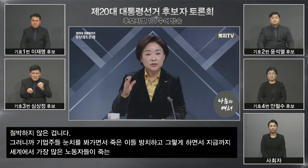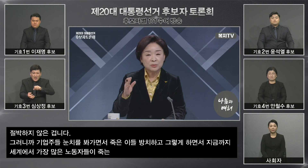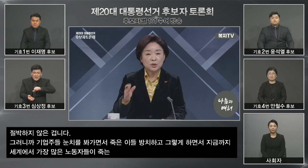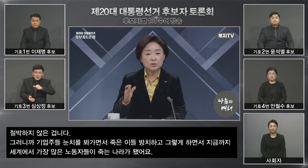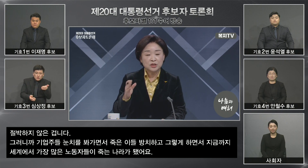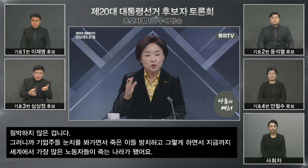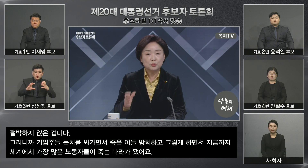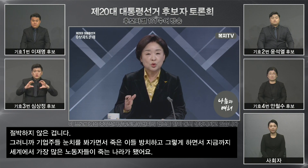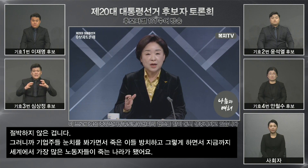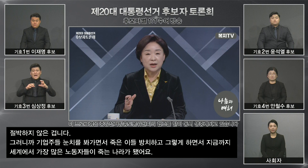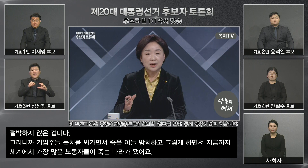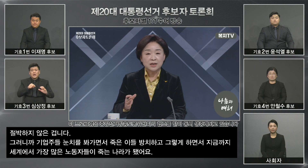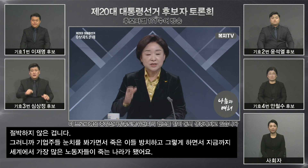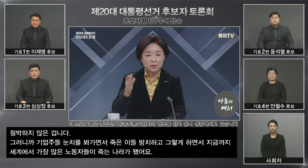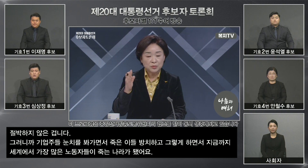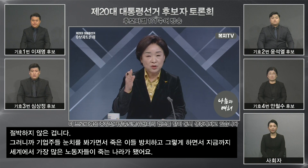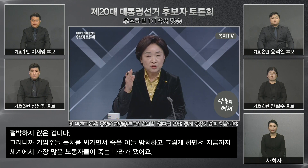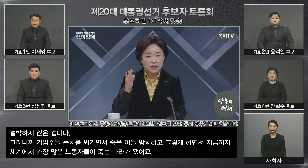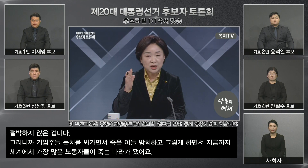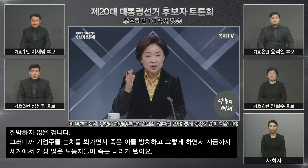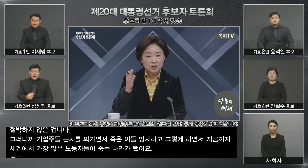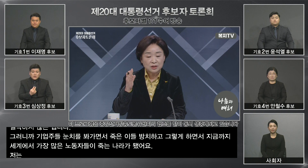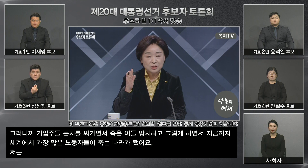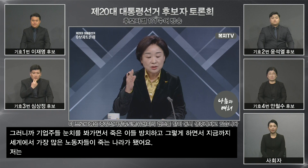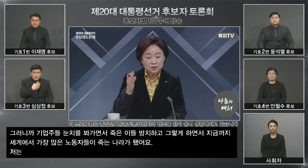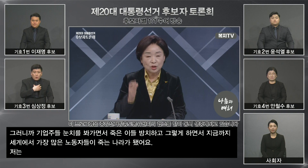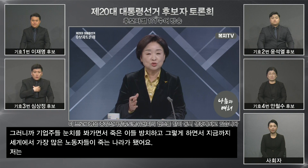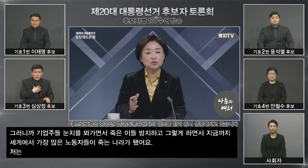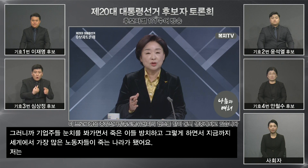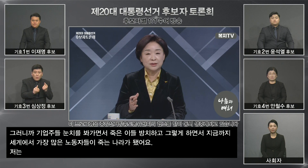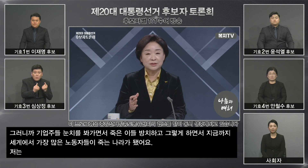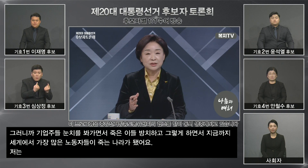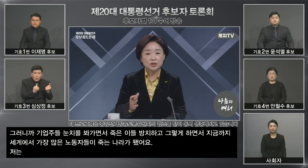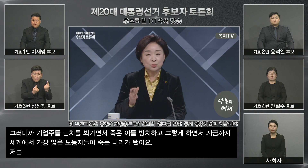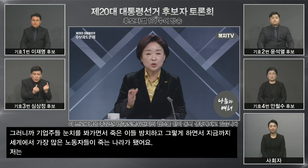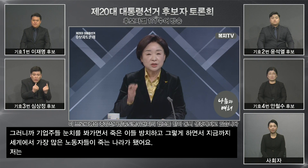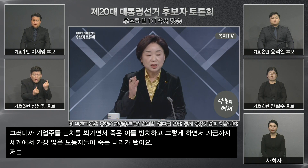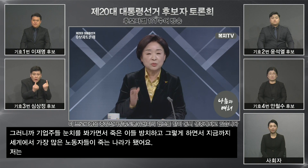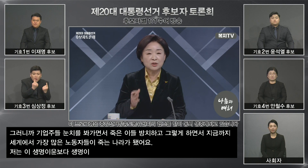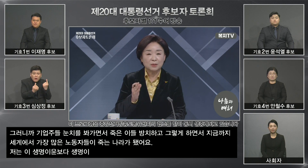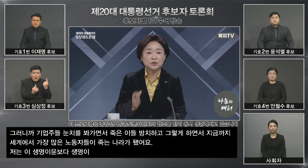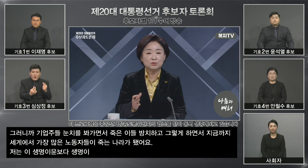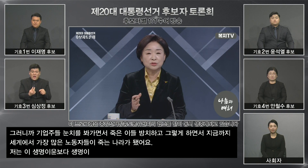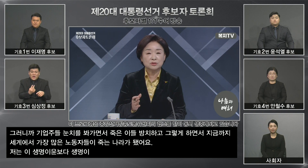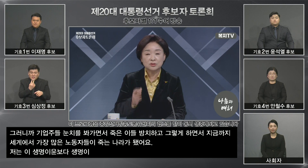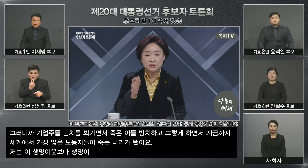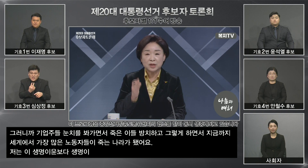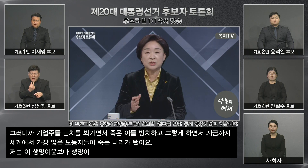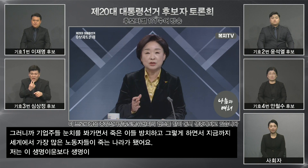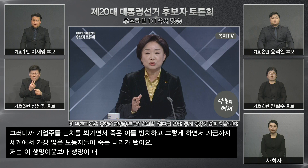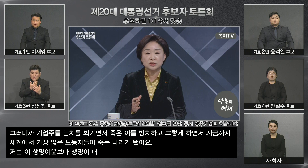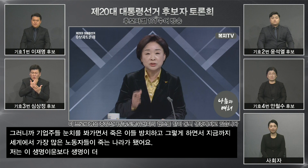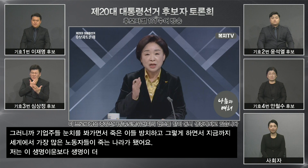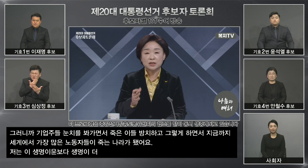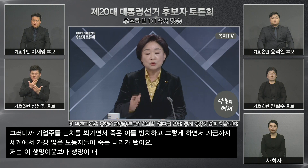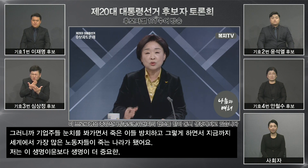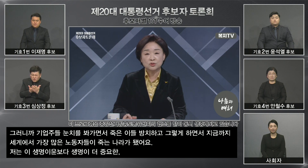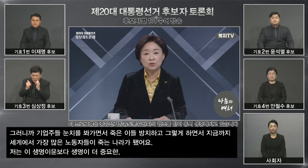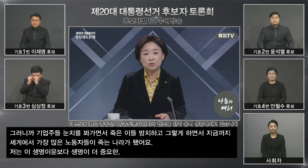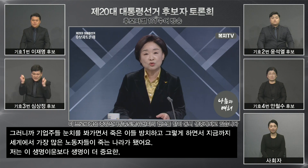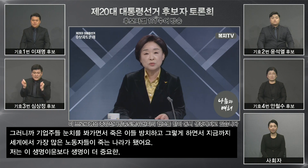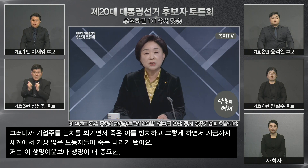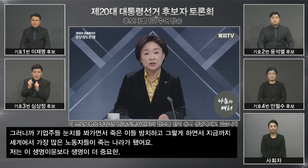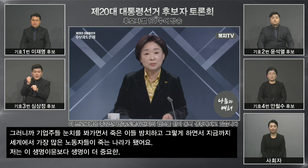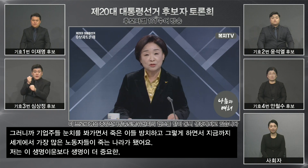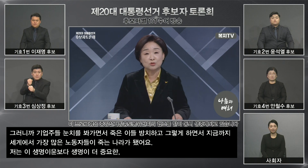이 이윤보다 생명이 더 중요한, 이윤보다 생명을 앞세우는 그런 사회 될 수 있는 대통령